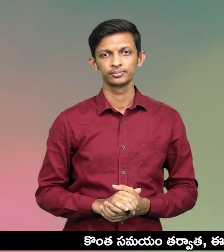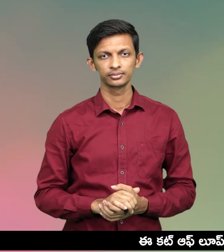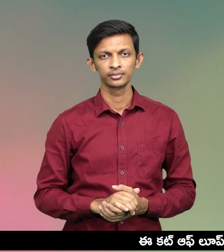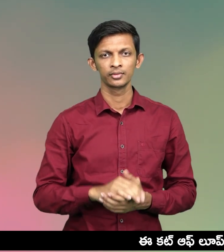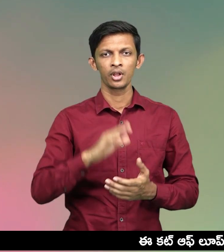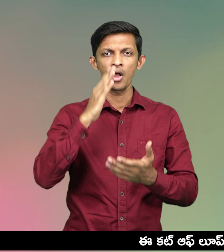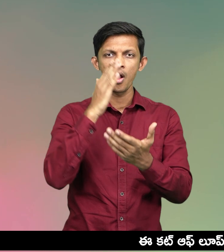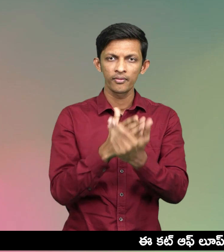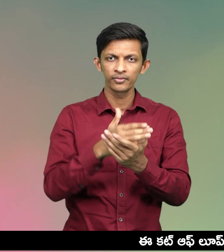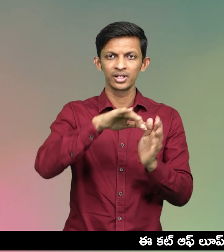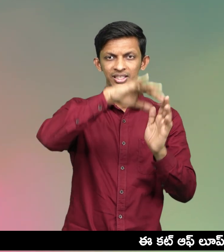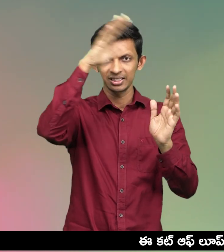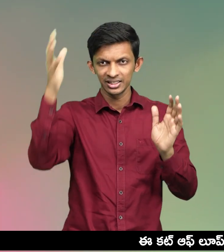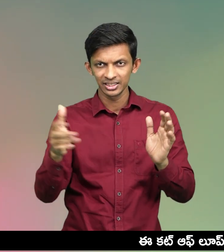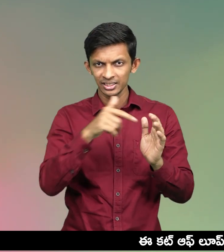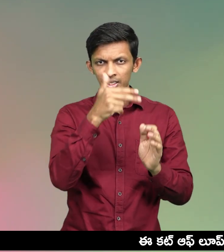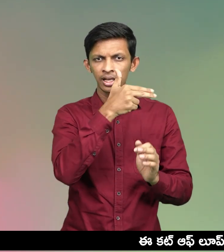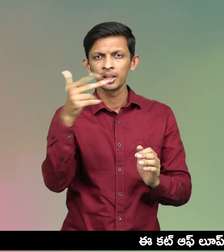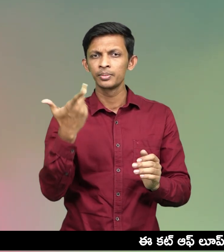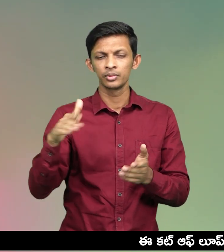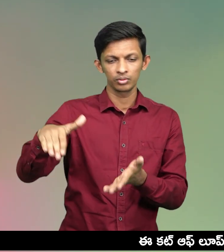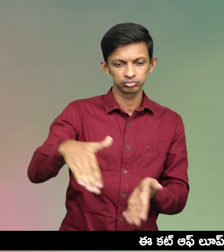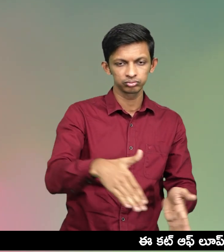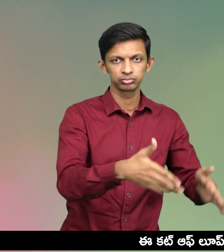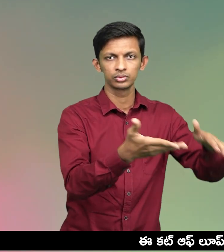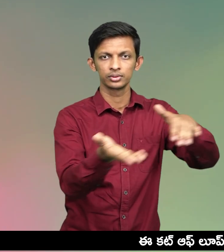ఈ కటాఫ్ లూప్లు అంటారు. ఎద్దువిల్లు సరస్సులు